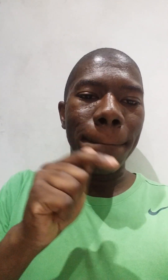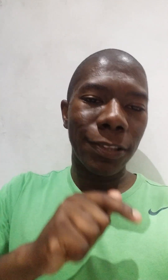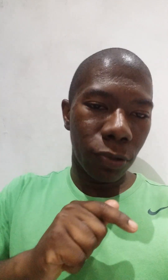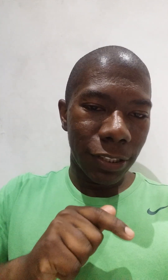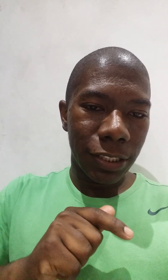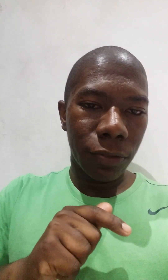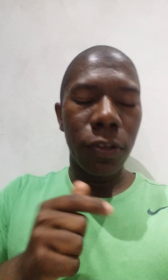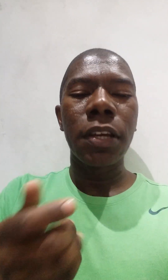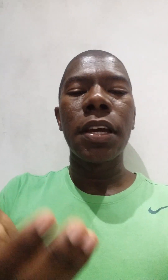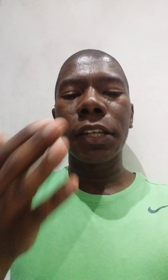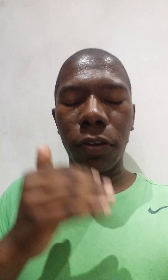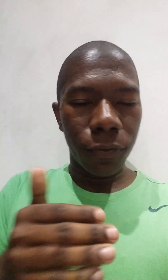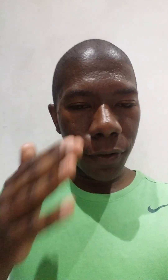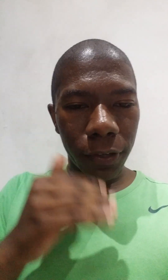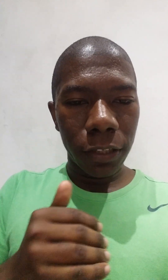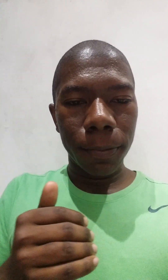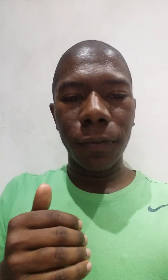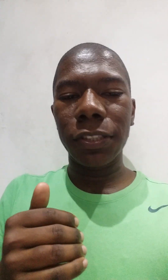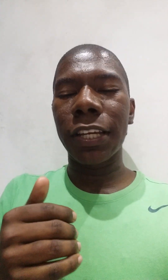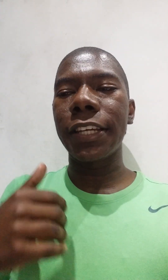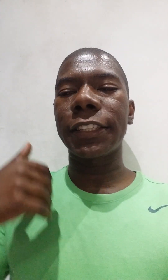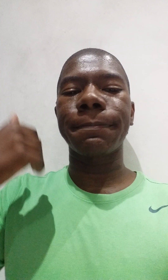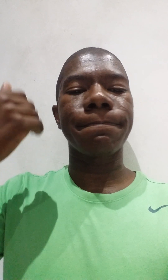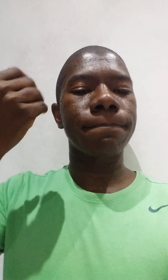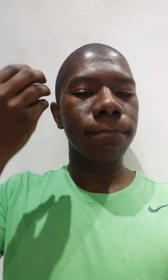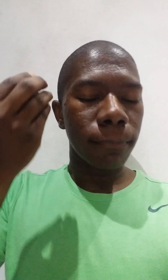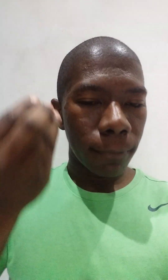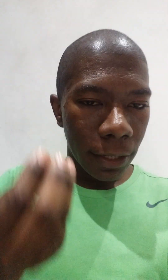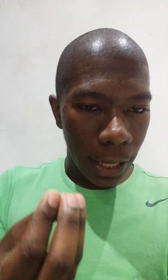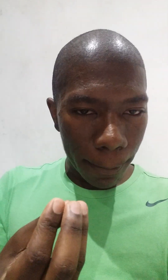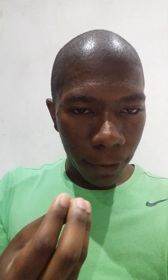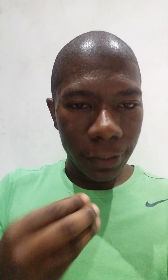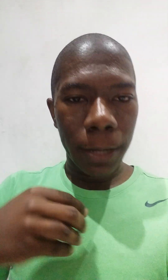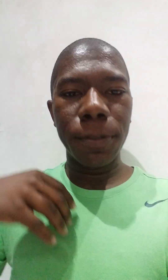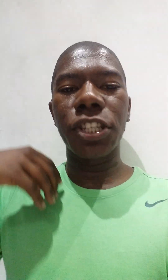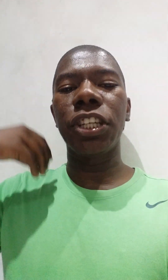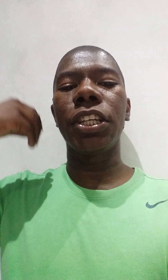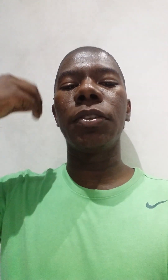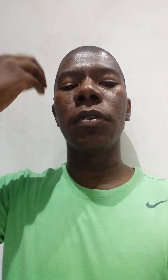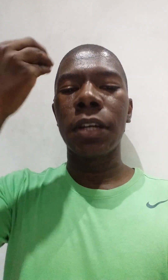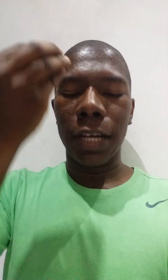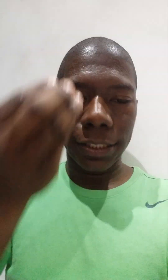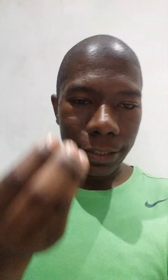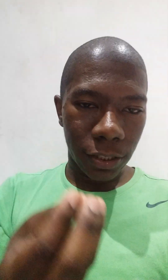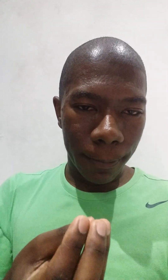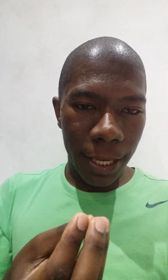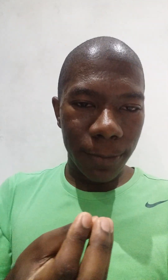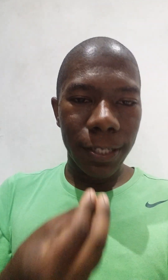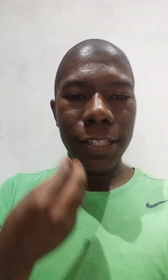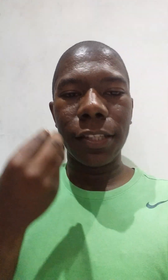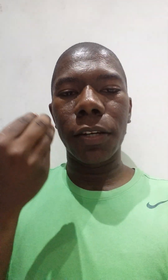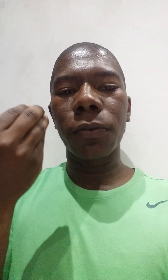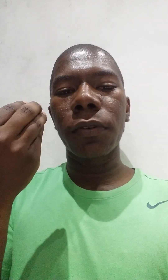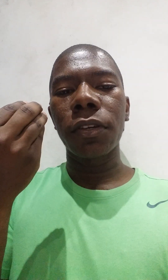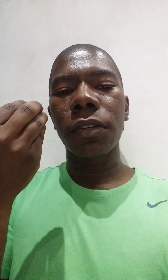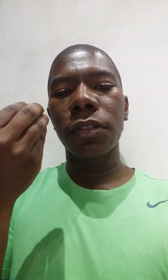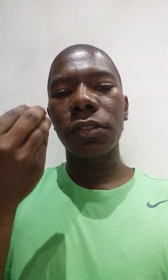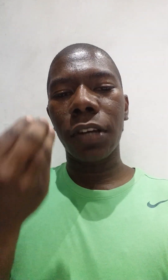padronizando que é o que eu venho falando para vocês a prova tá repetindo as que são a mesma questão só que